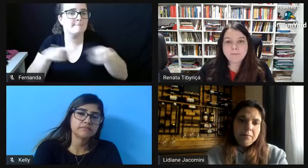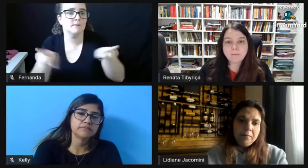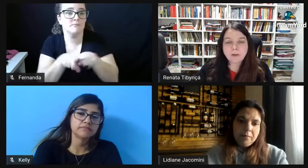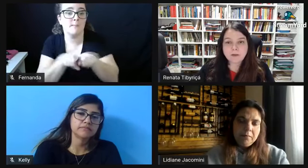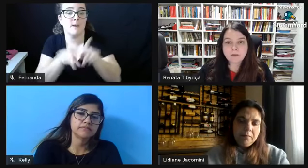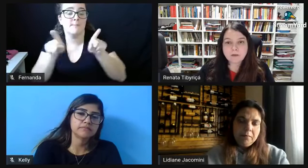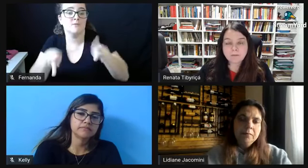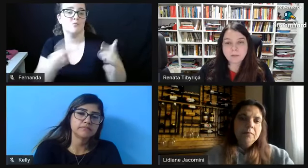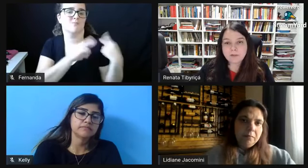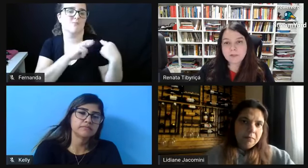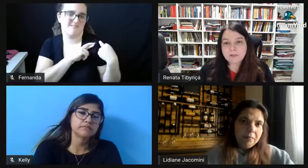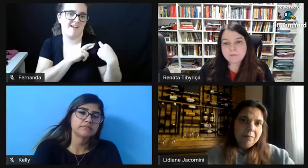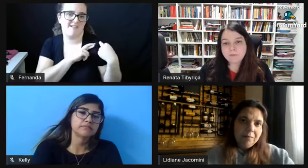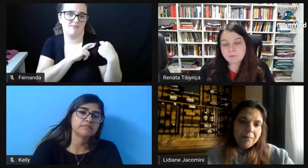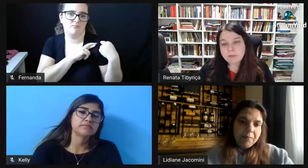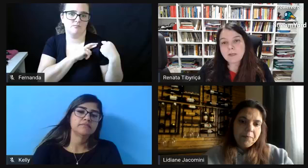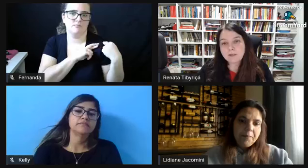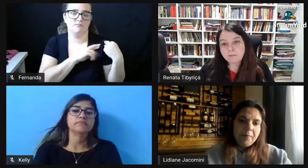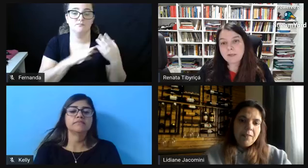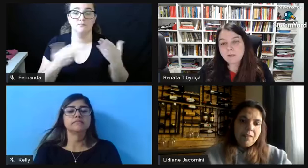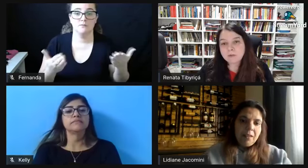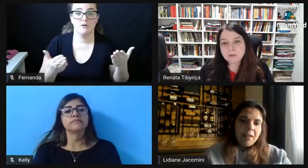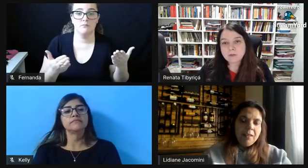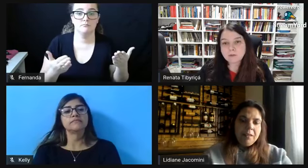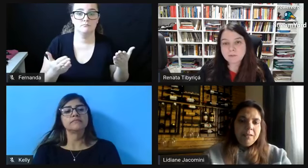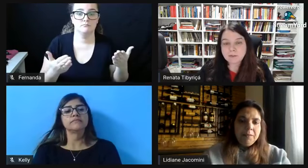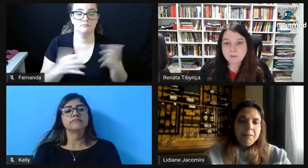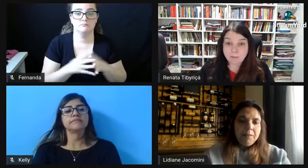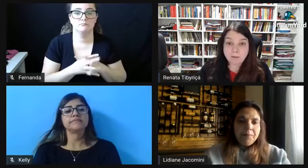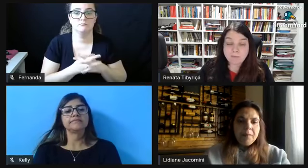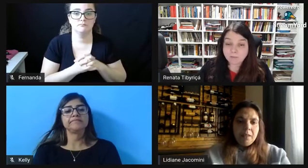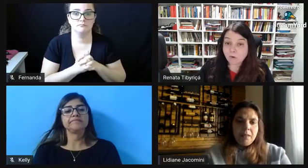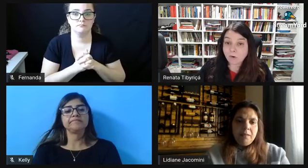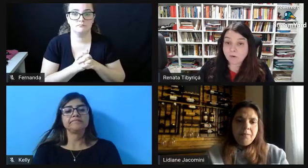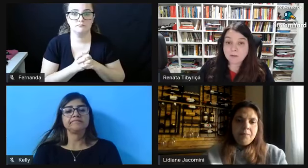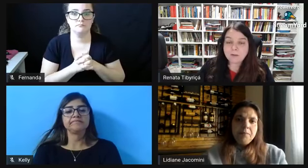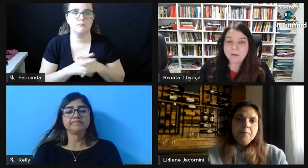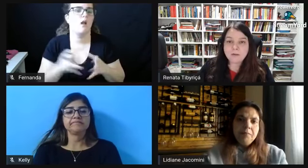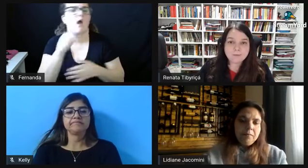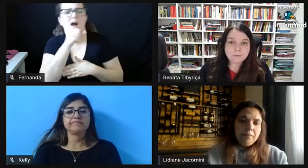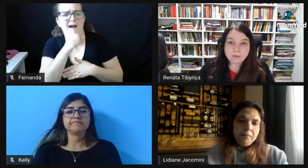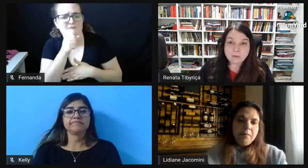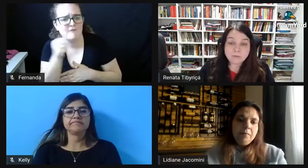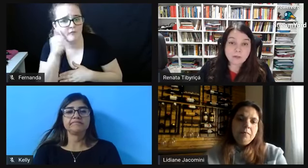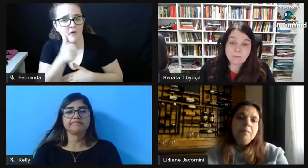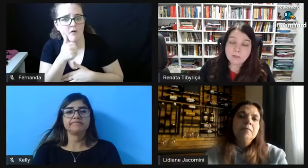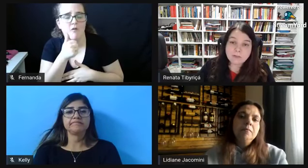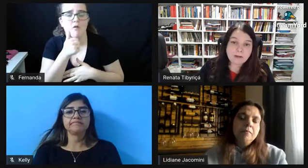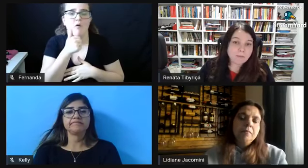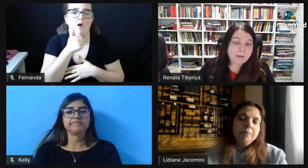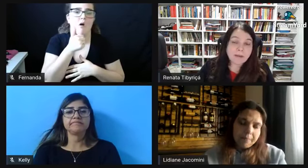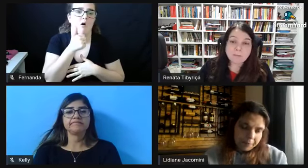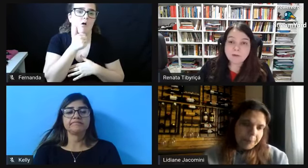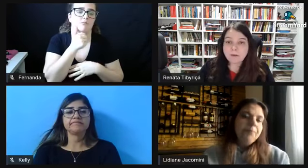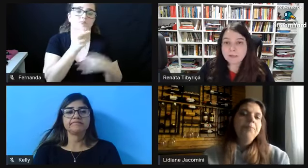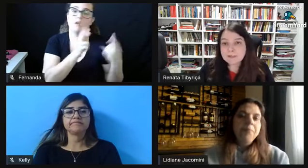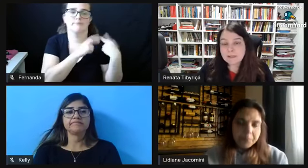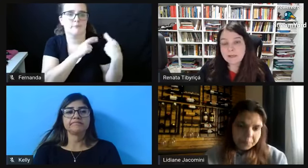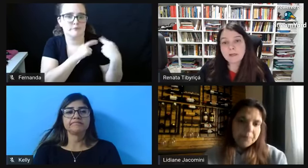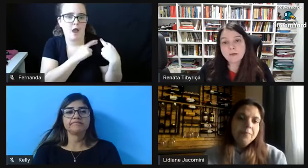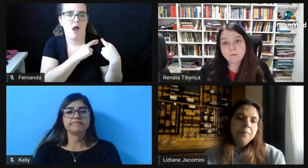né? Porque, em tese, você poderia também ter uma situação, por exemplo, uma avó, cujo, de repente, sei lá, o pai e a